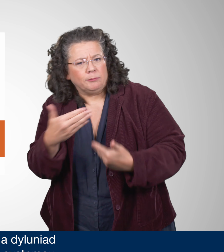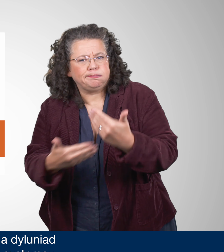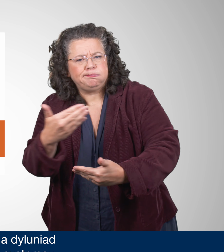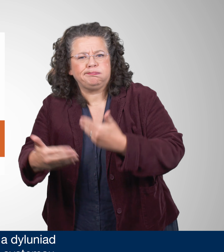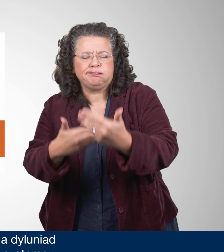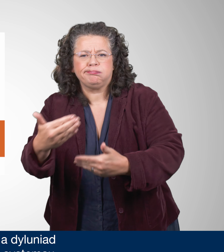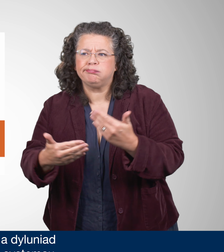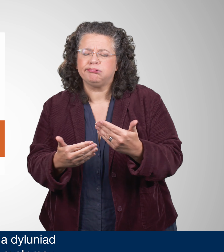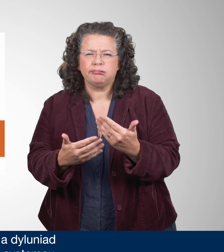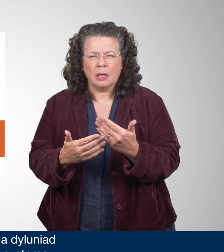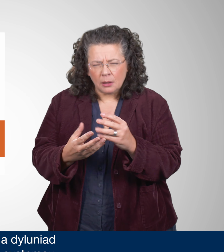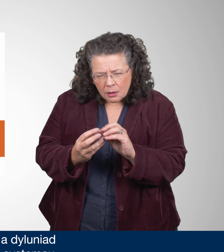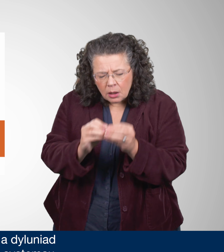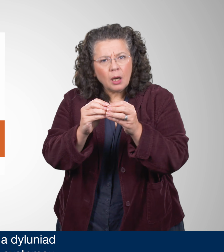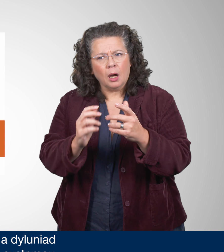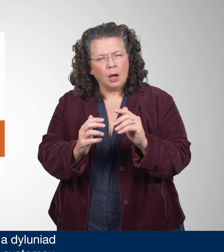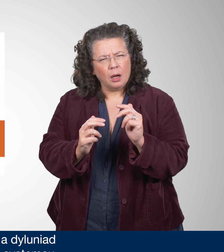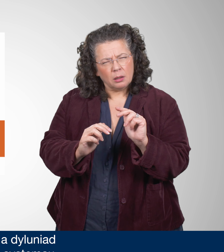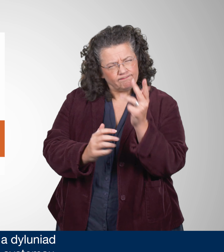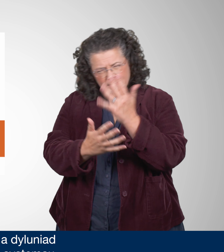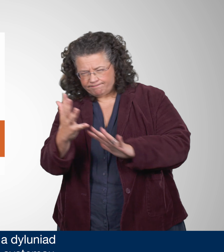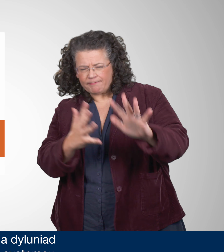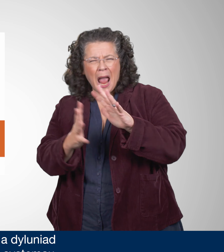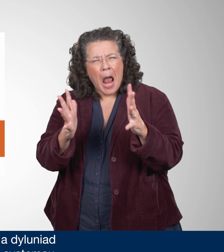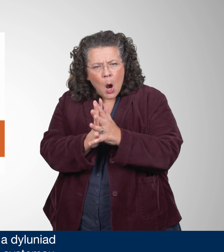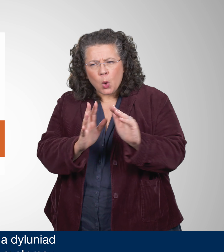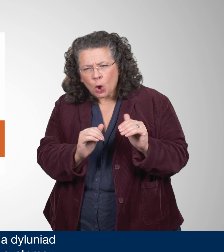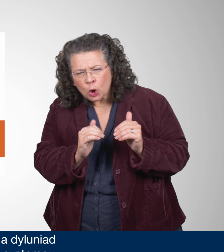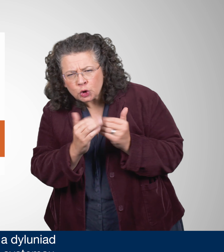dyluniad gwasanaethau a systemau.